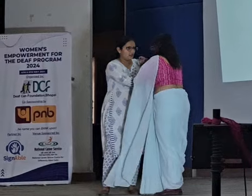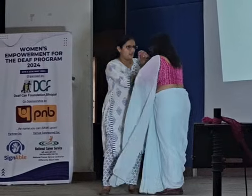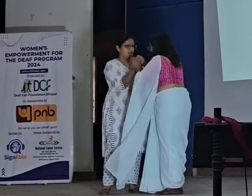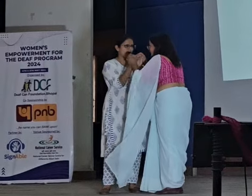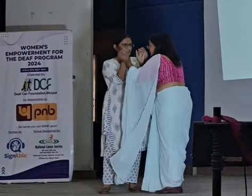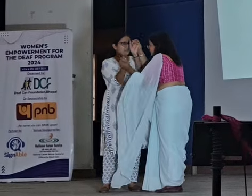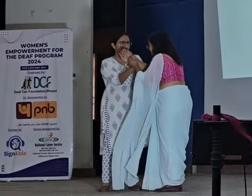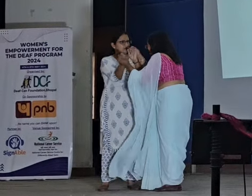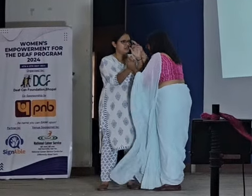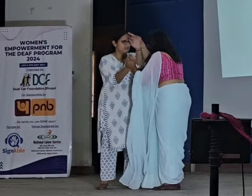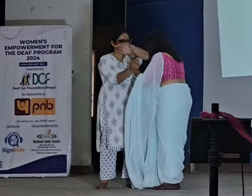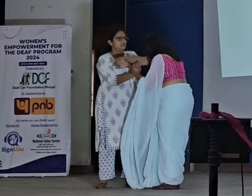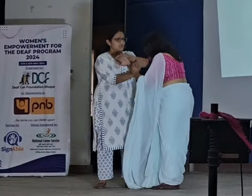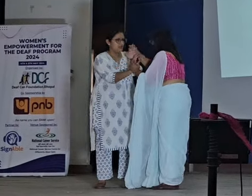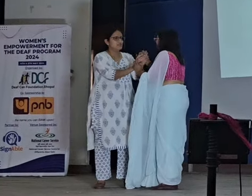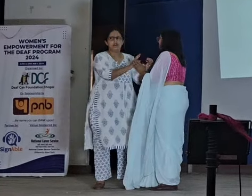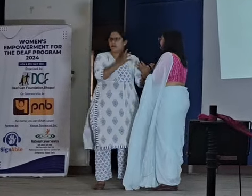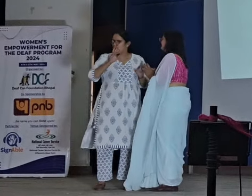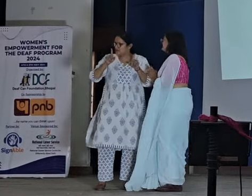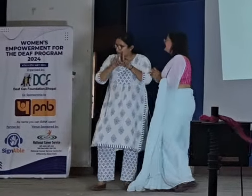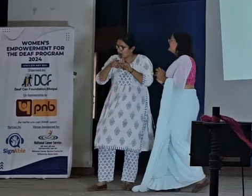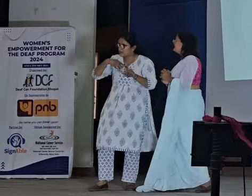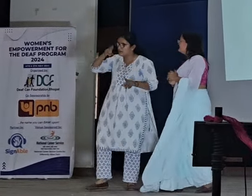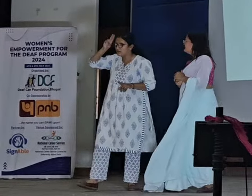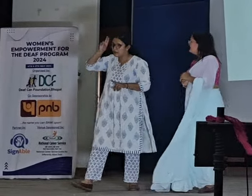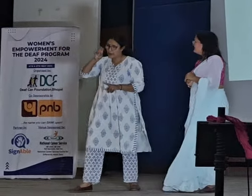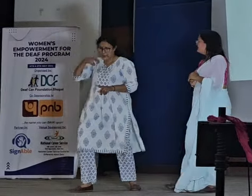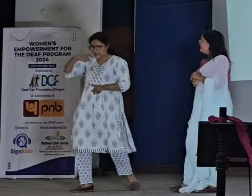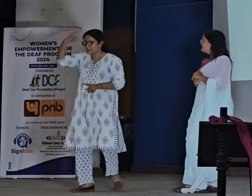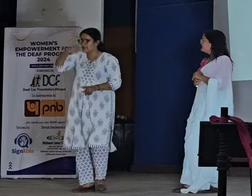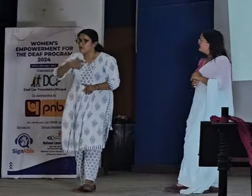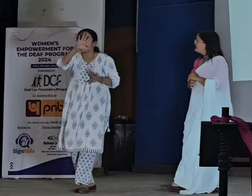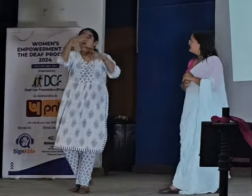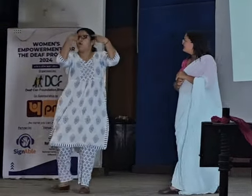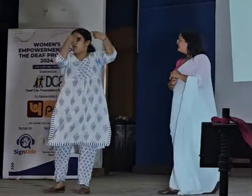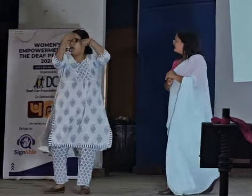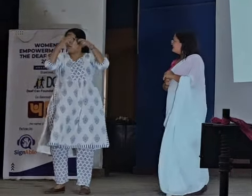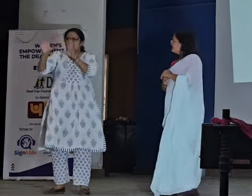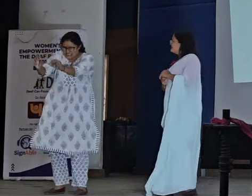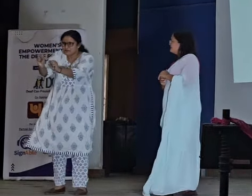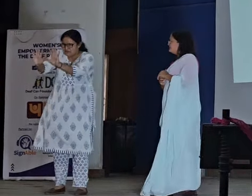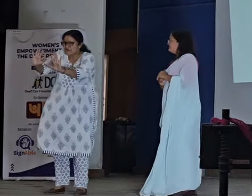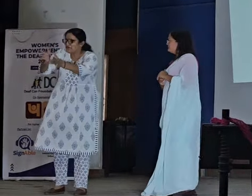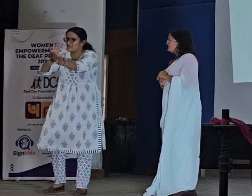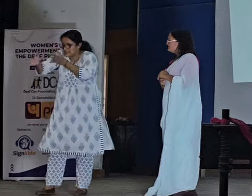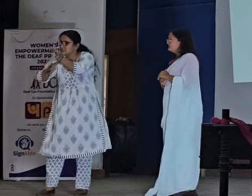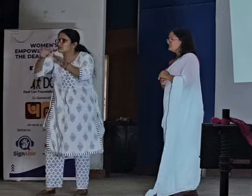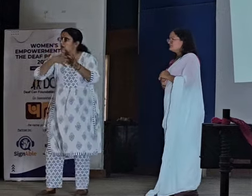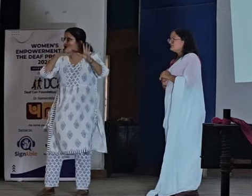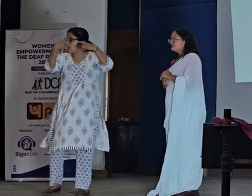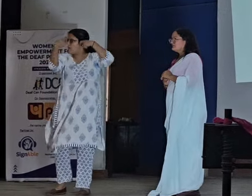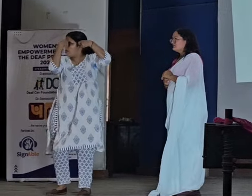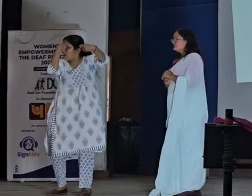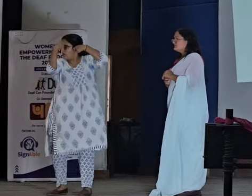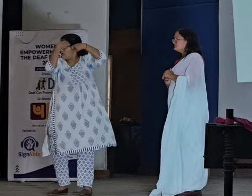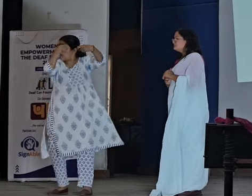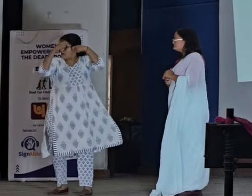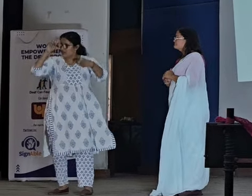ये मुझे साइन कर रही है मेरा हाथ पकड़ के, तो ये अगर मुझे अशर है तो क्या टैक्टाइल भी साइन लैंग्वेज करना जरूरी है कि